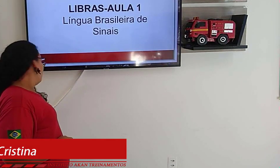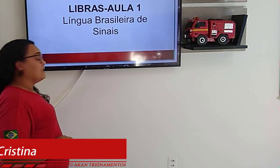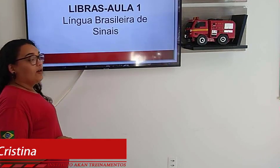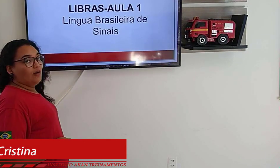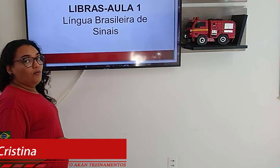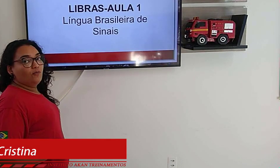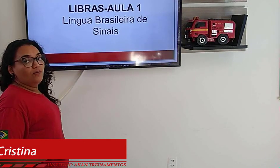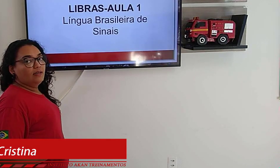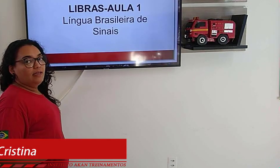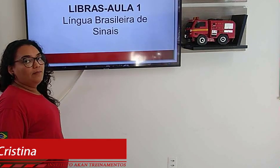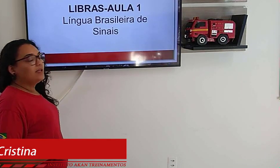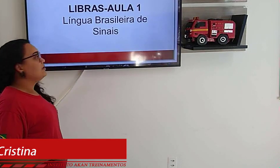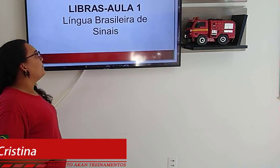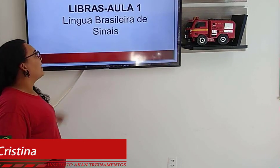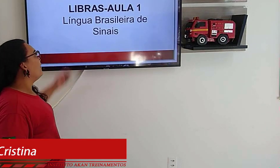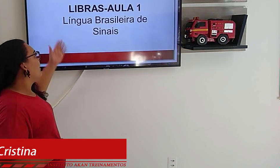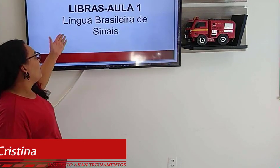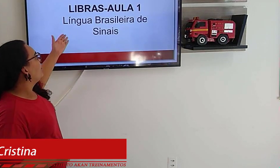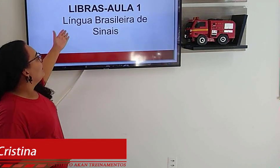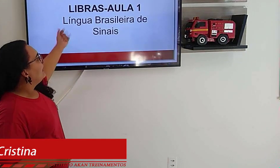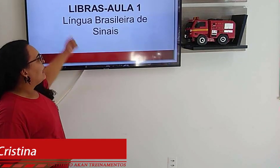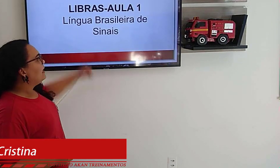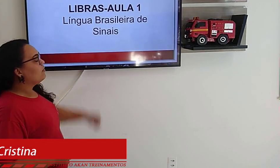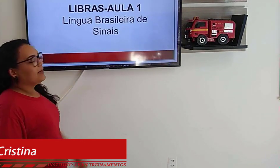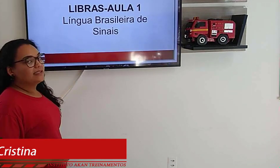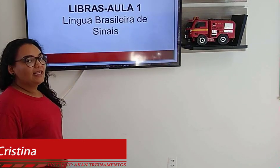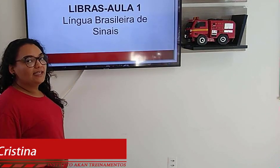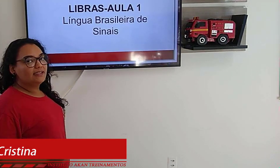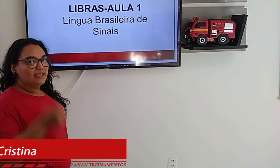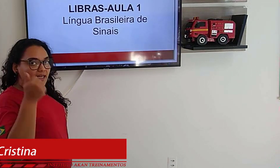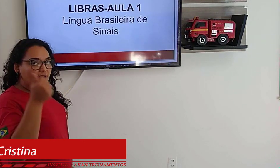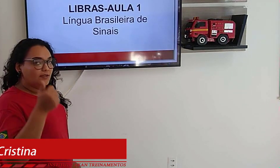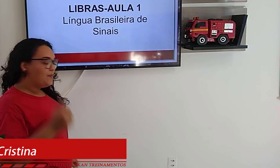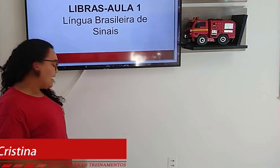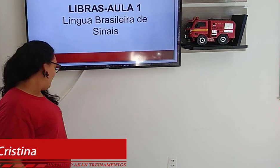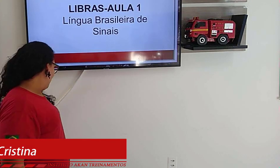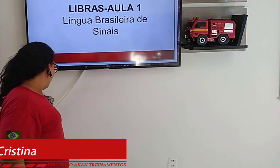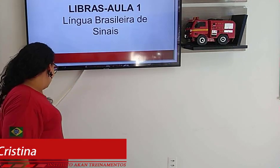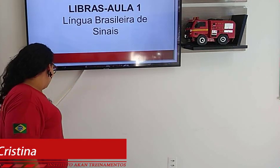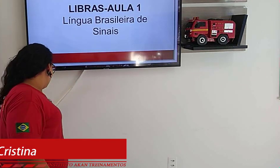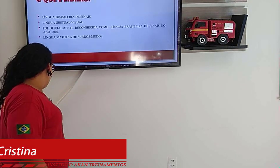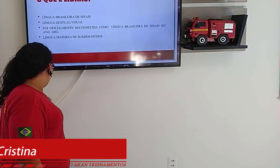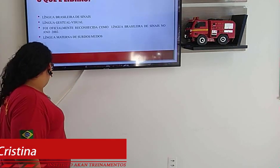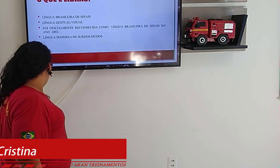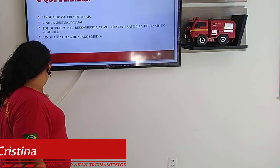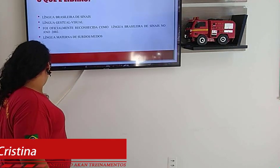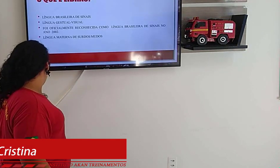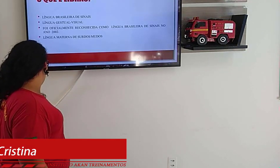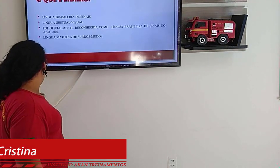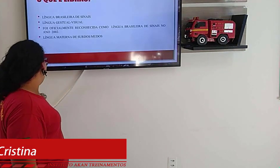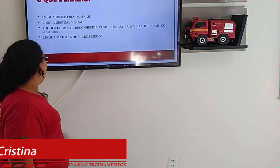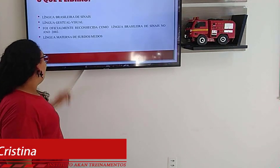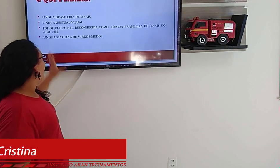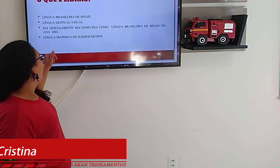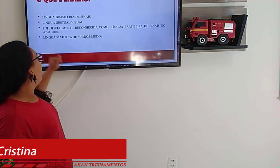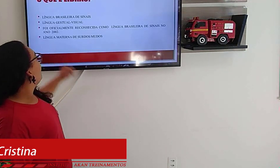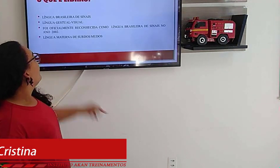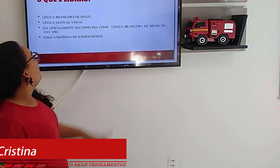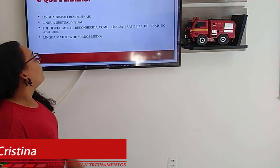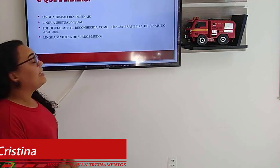Nossa aula 1, Libras, para quem falou que é língua brasileira de sinais, parabéns, já estão no caminho. E olha, o que